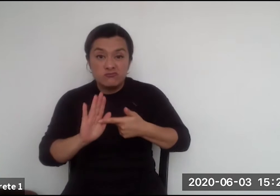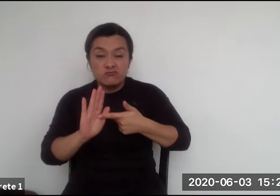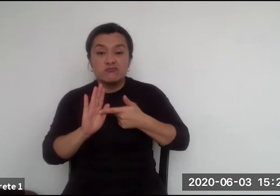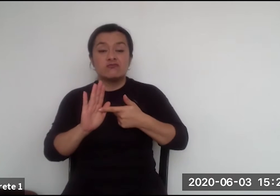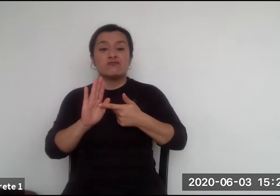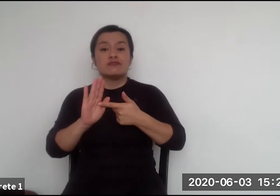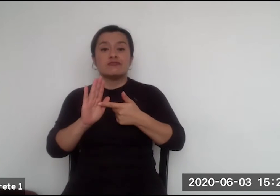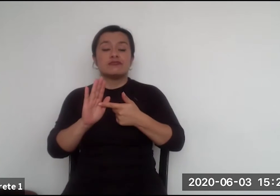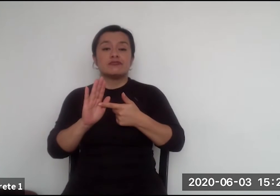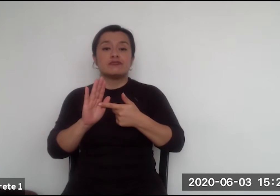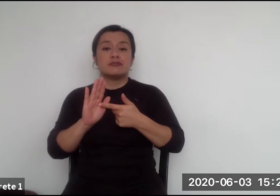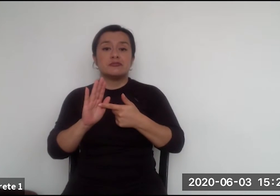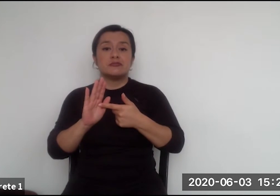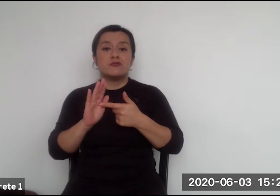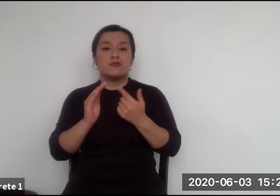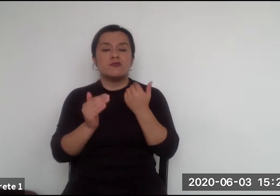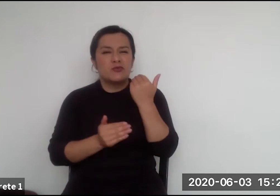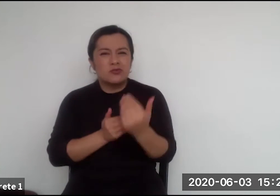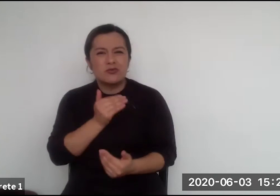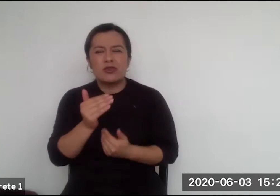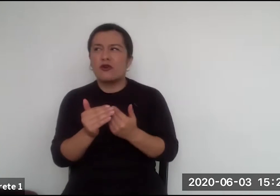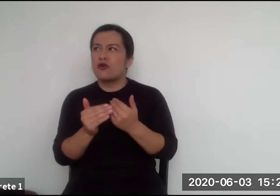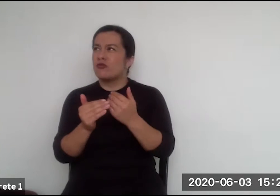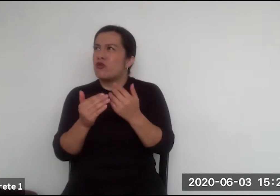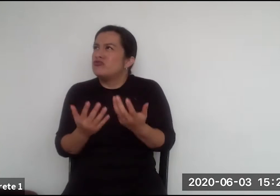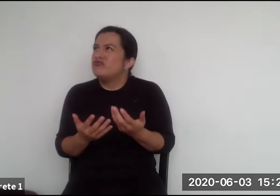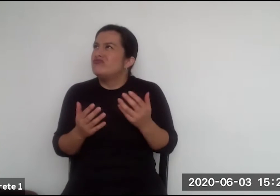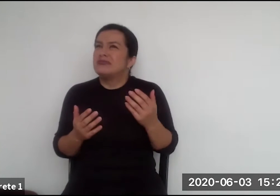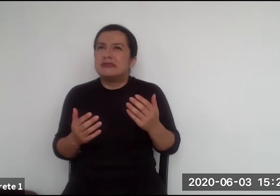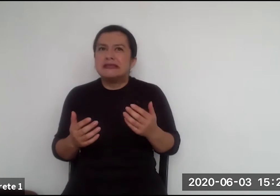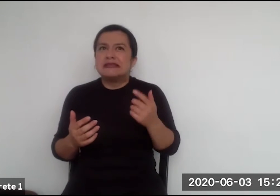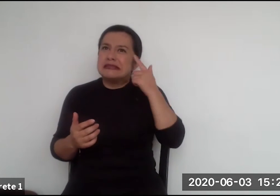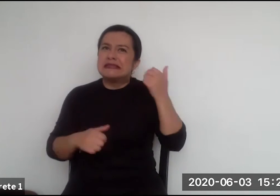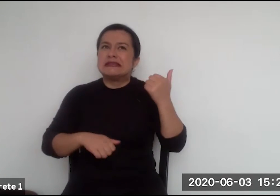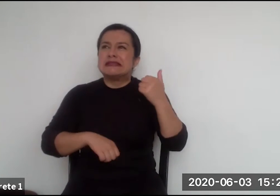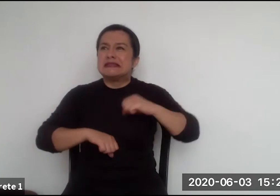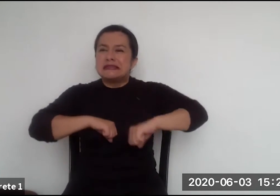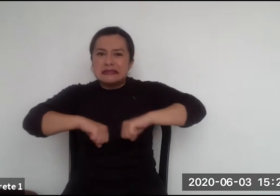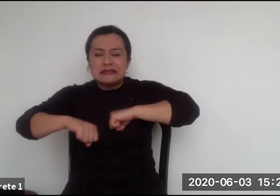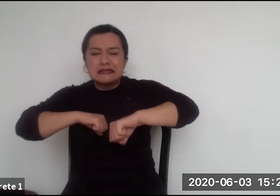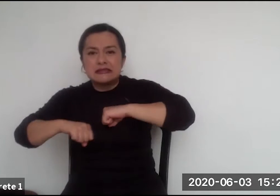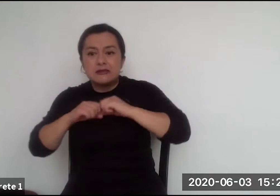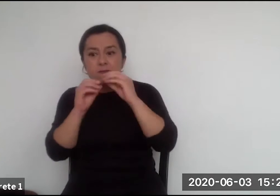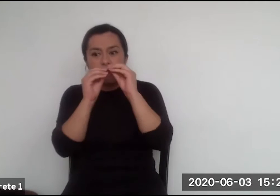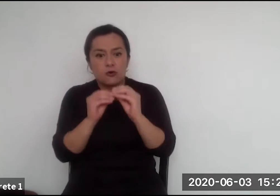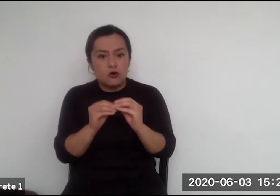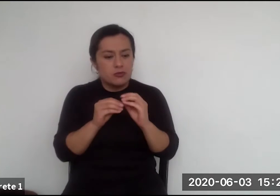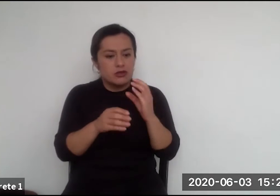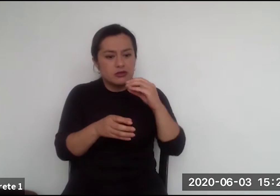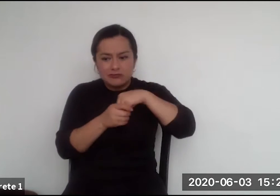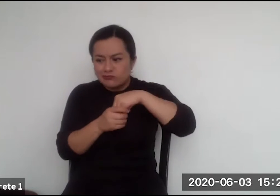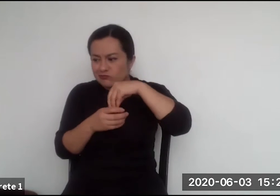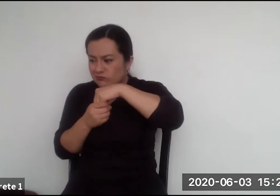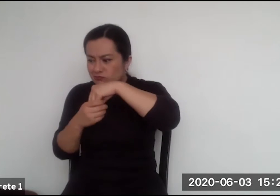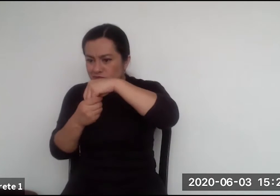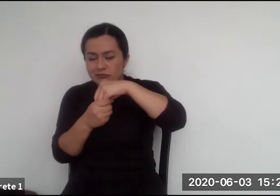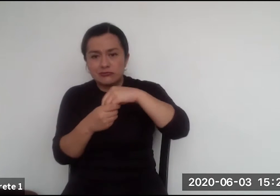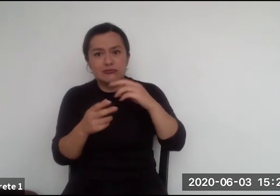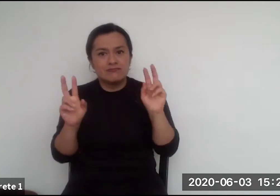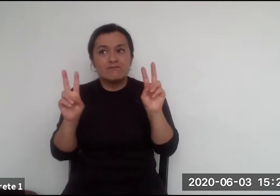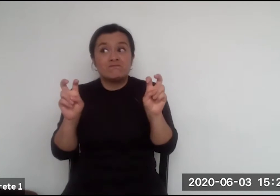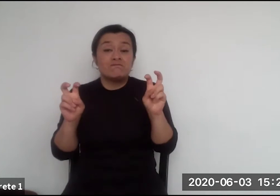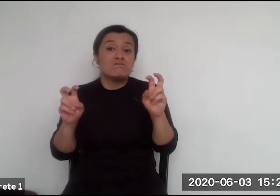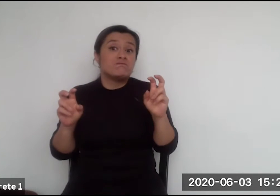las tareas a emprender a la luz de estas formas de confinamiento que hemos normalizado,